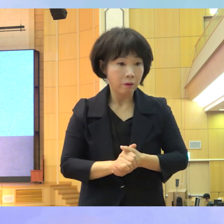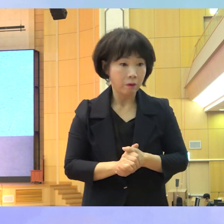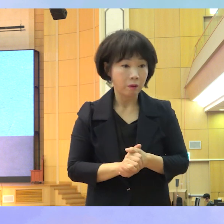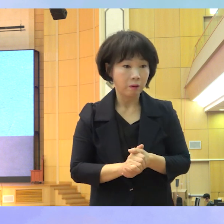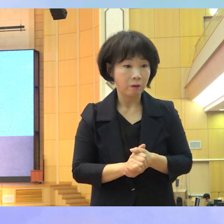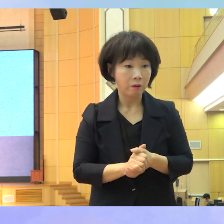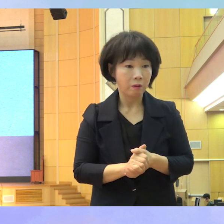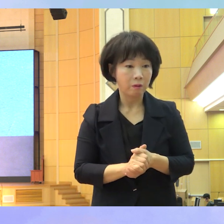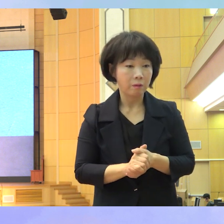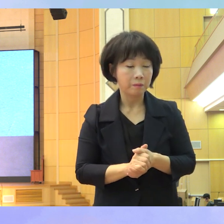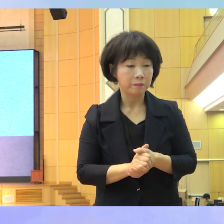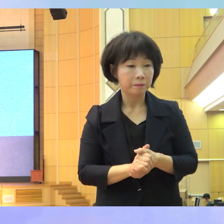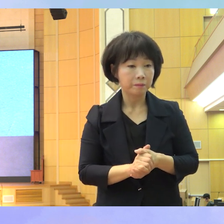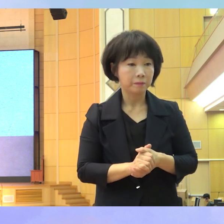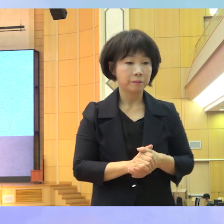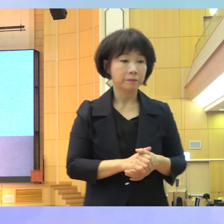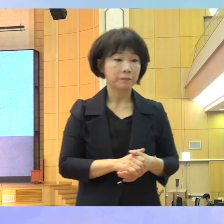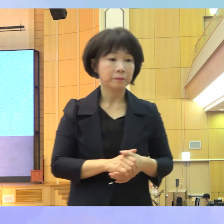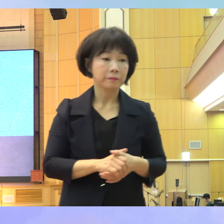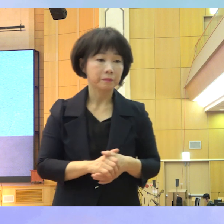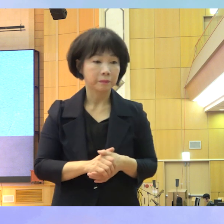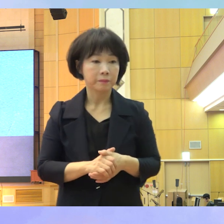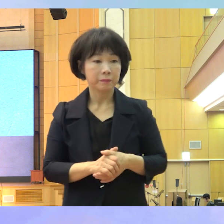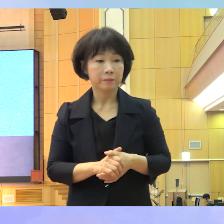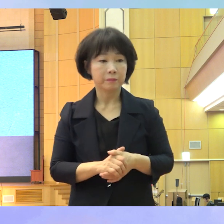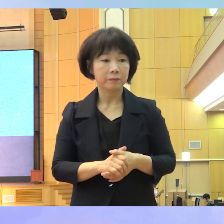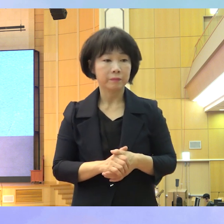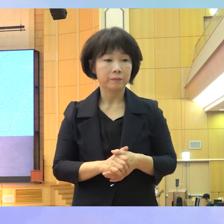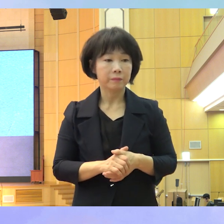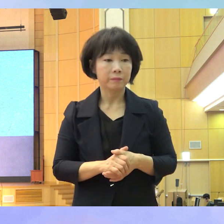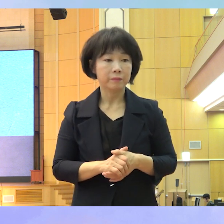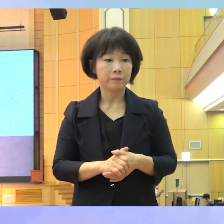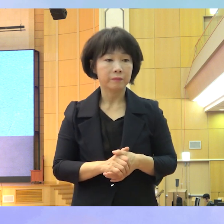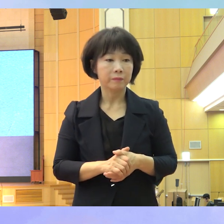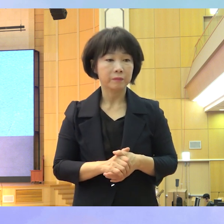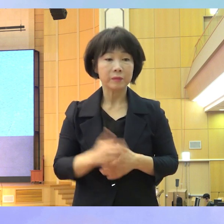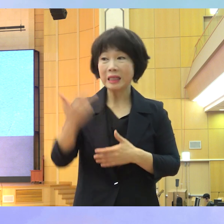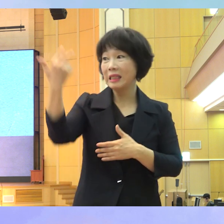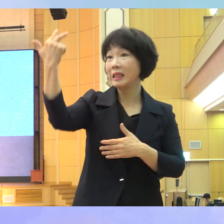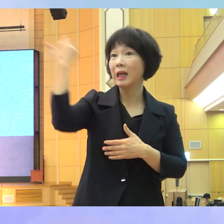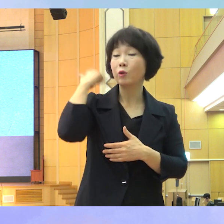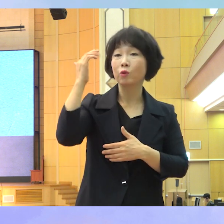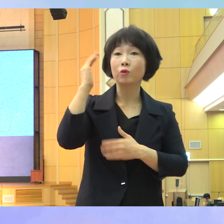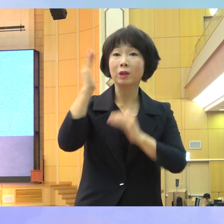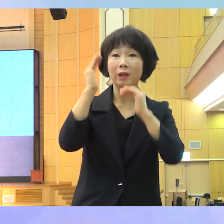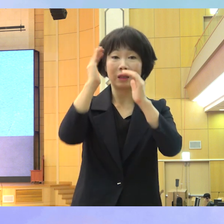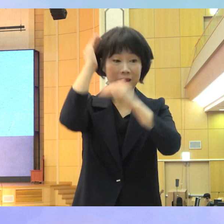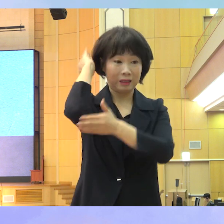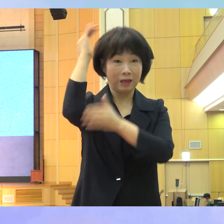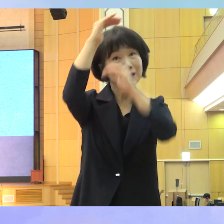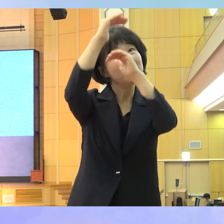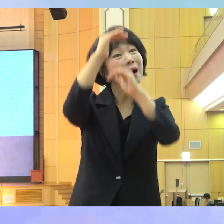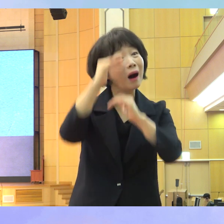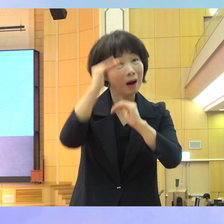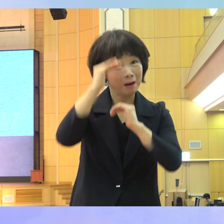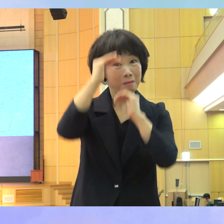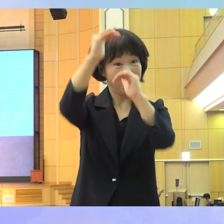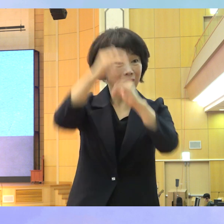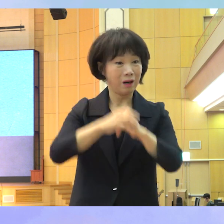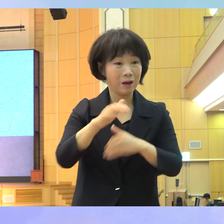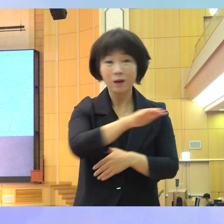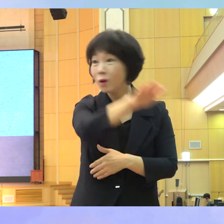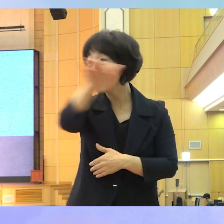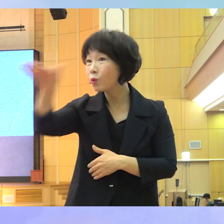부총재로 삼아라. 이거 아니겠습니까? 이걸 저번 주 말씀으로 다시 우리가 복기를 해보면,